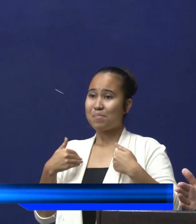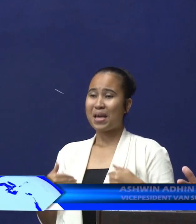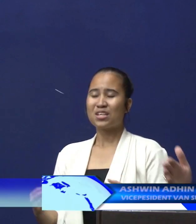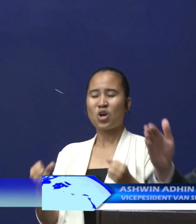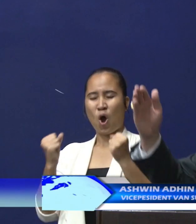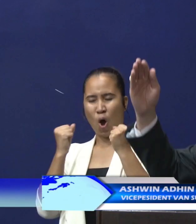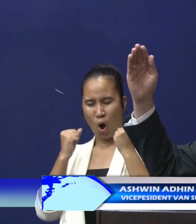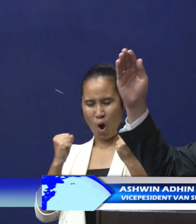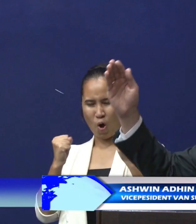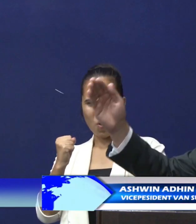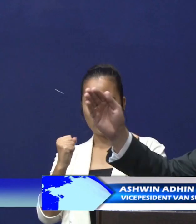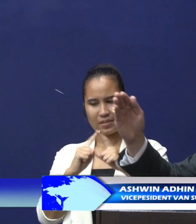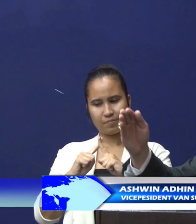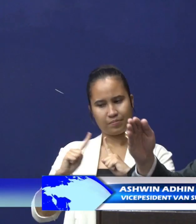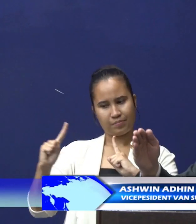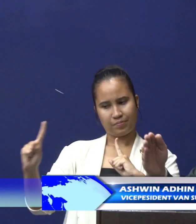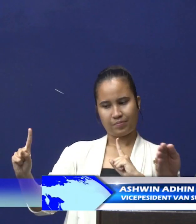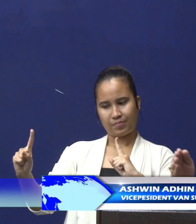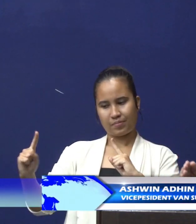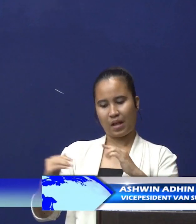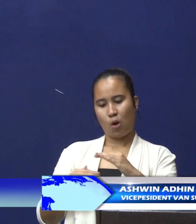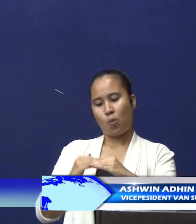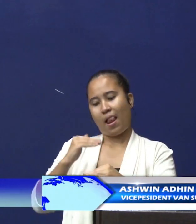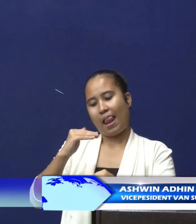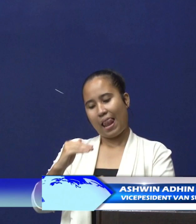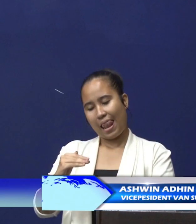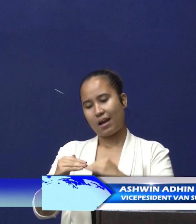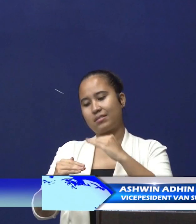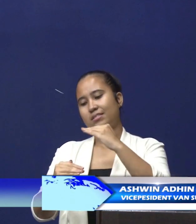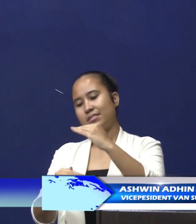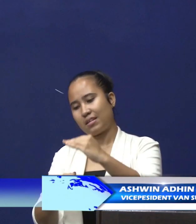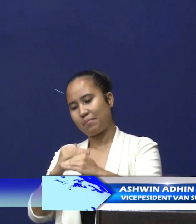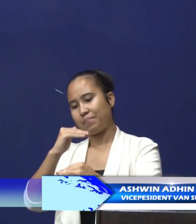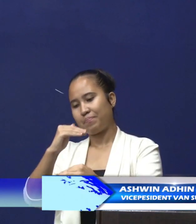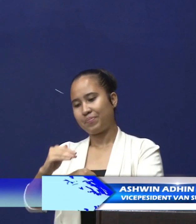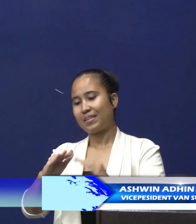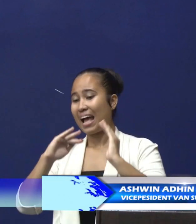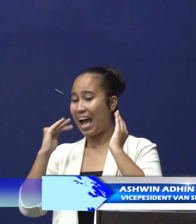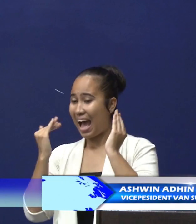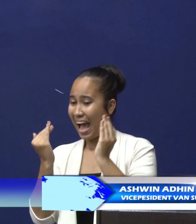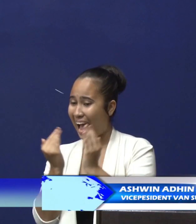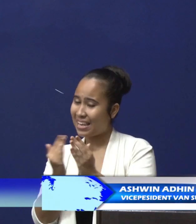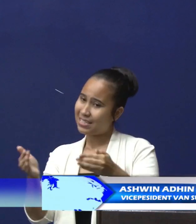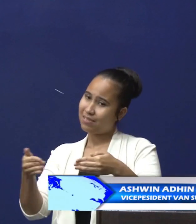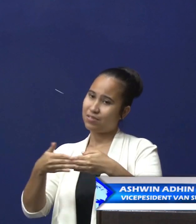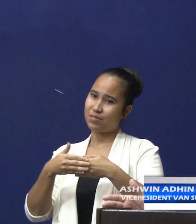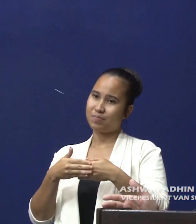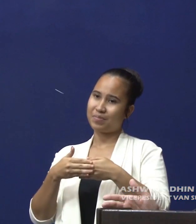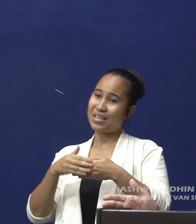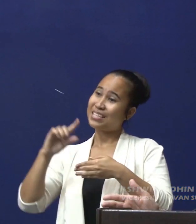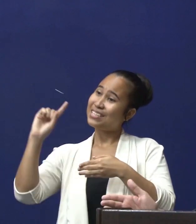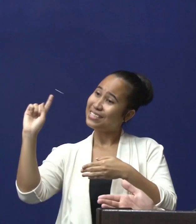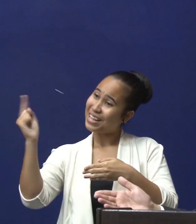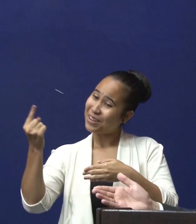eraan gaan wij dat langzamerhand helemaal afsluiten. Als u het sneller wilt sluiten,